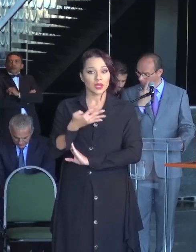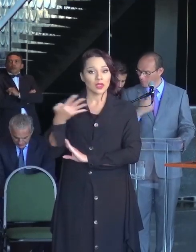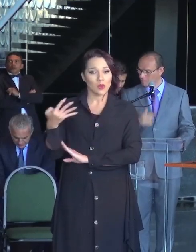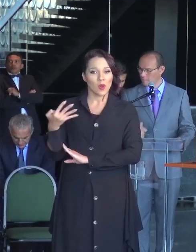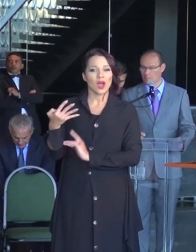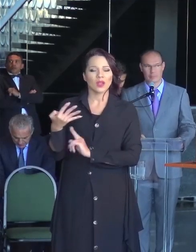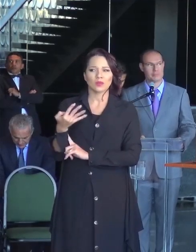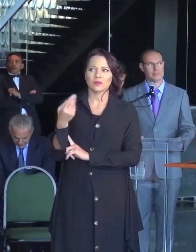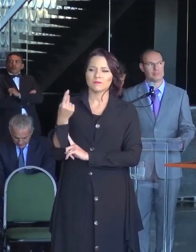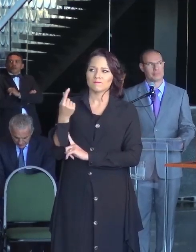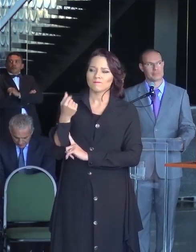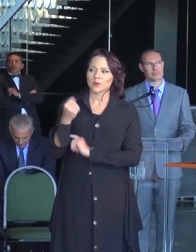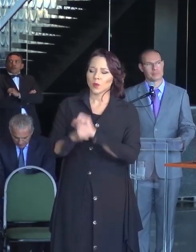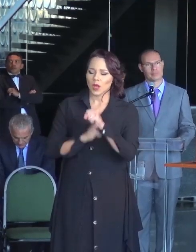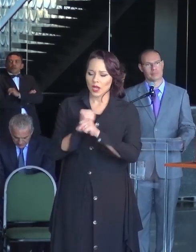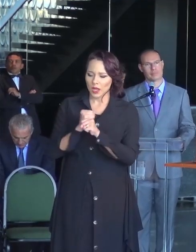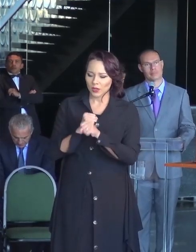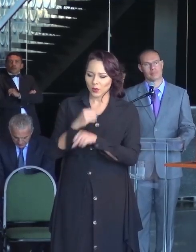7.244 de